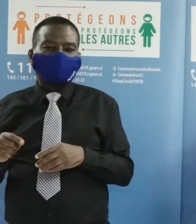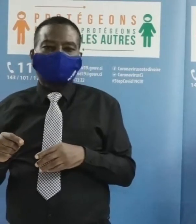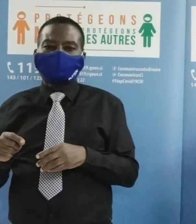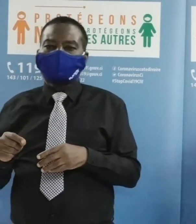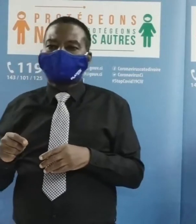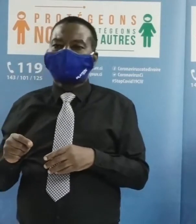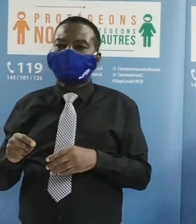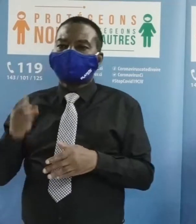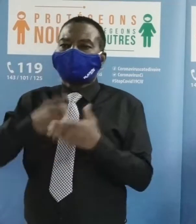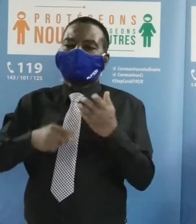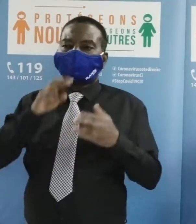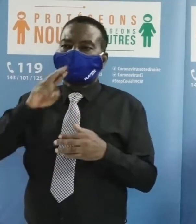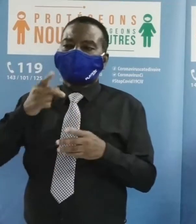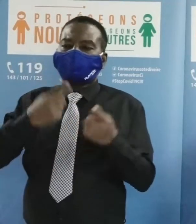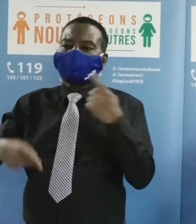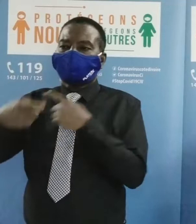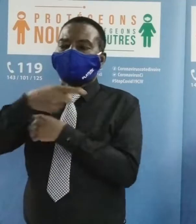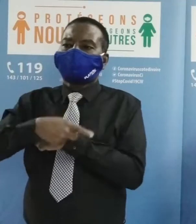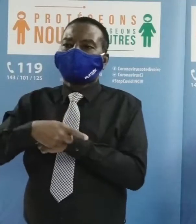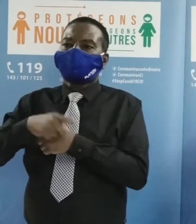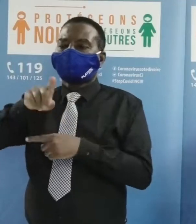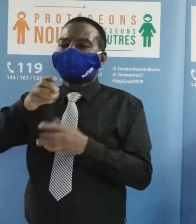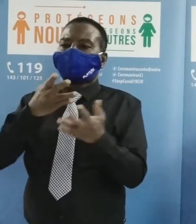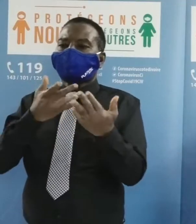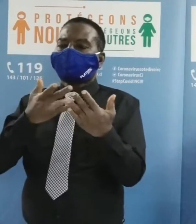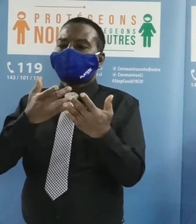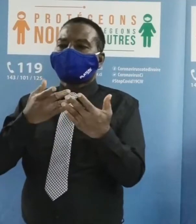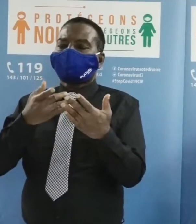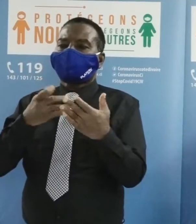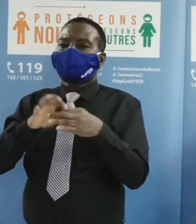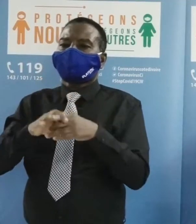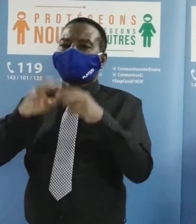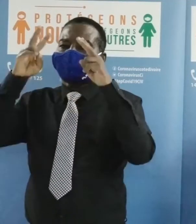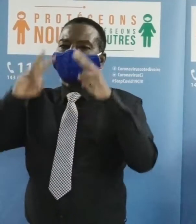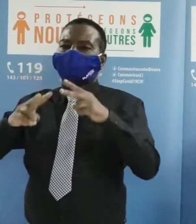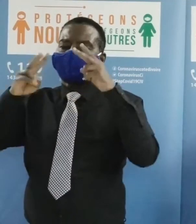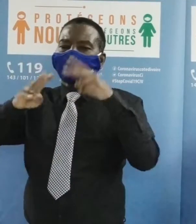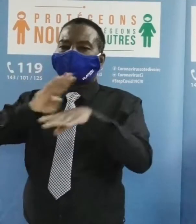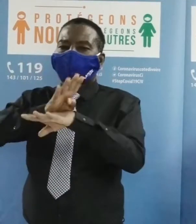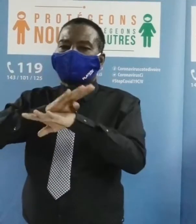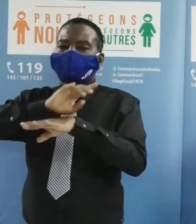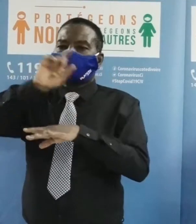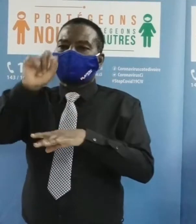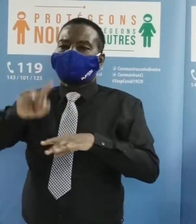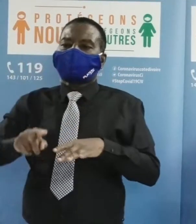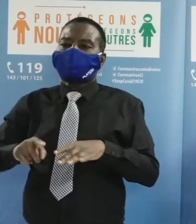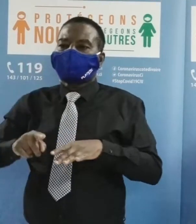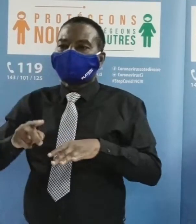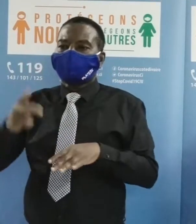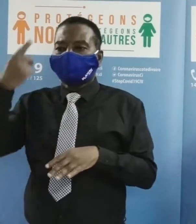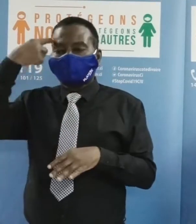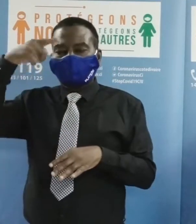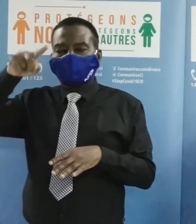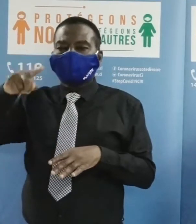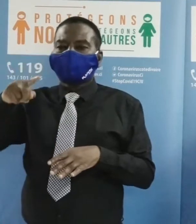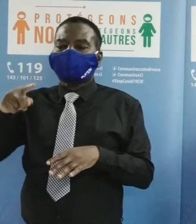quels sont aujourd'hui les attentes de la ville de bouaké pour